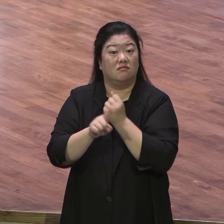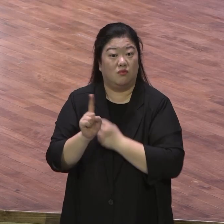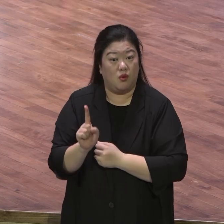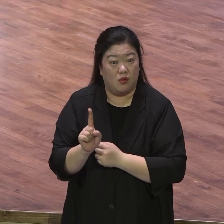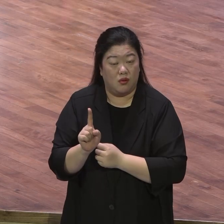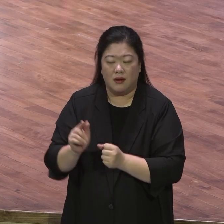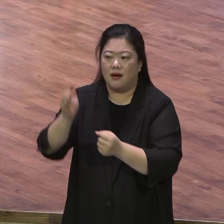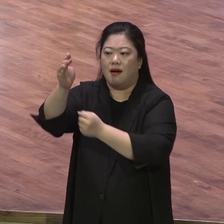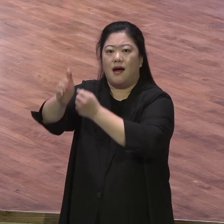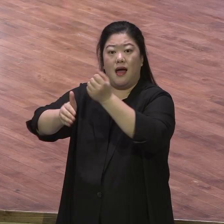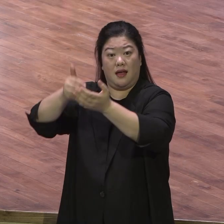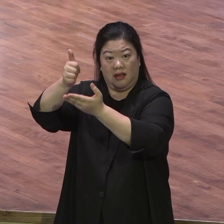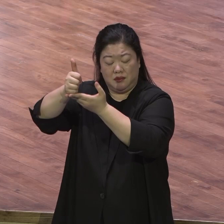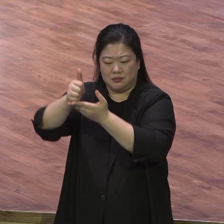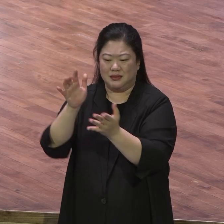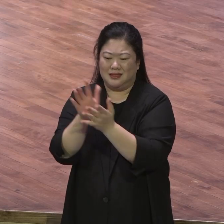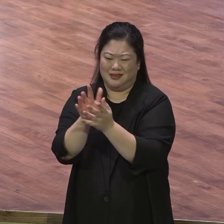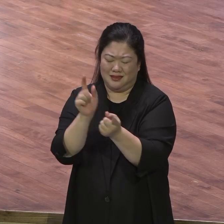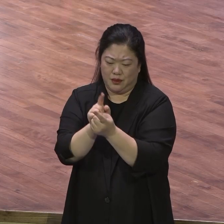지도자의 권위